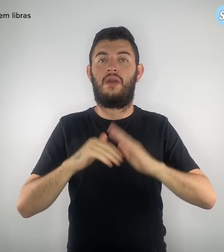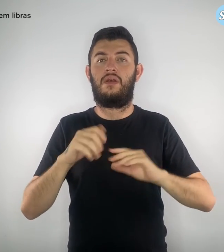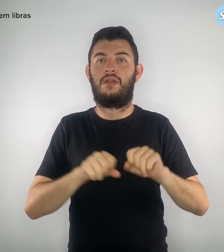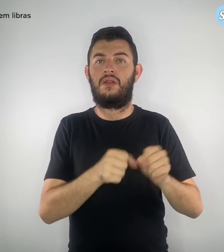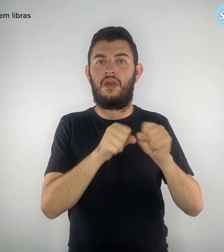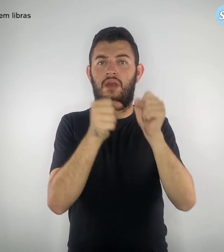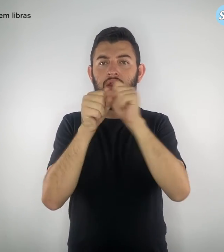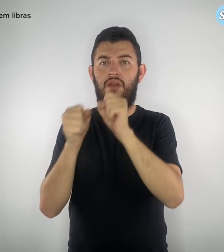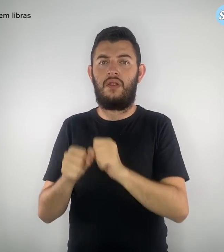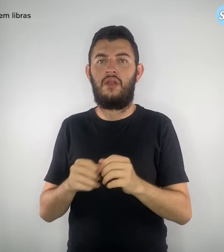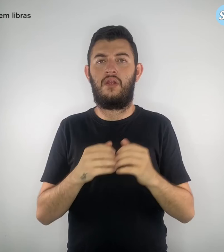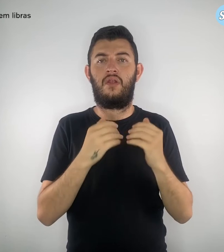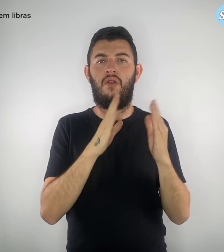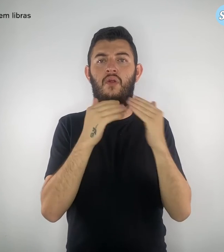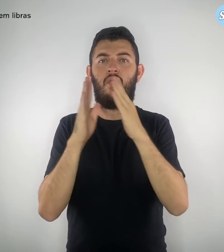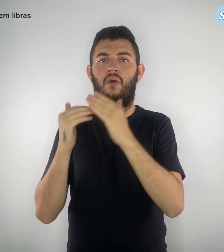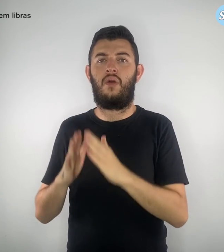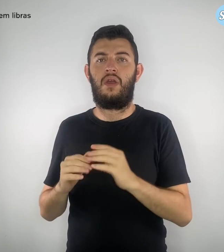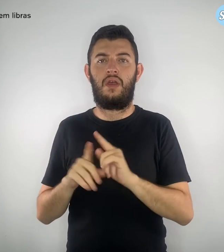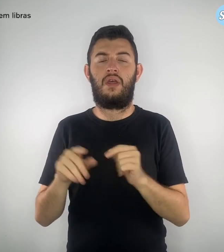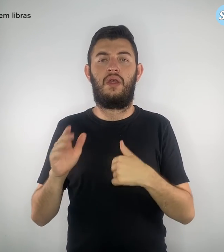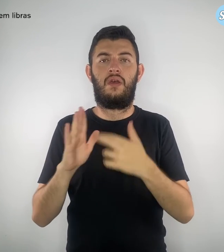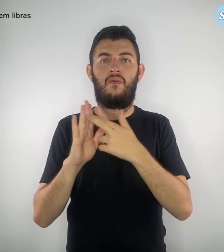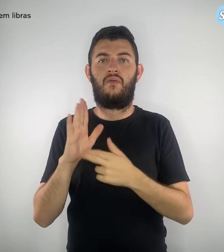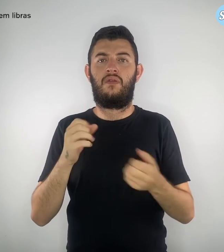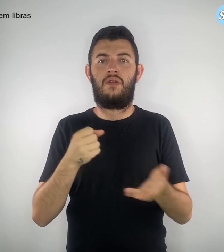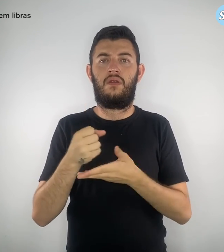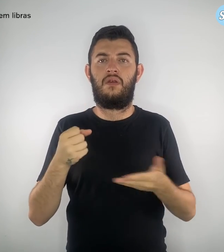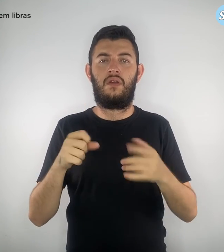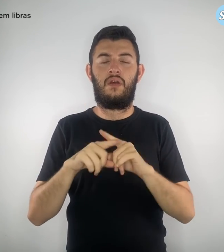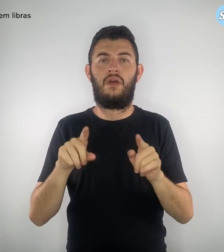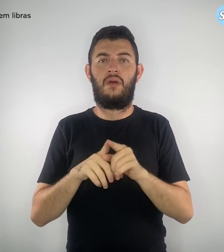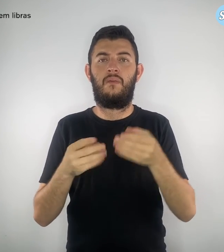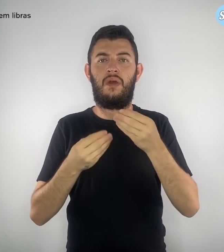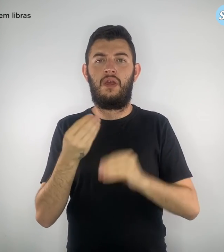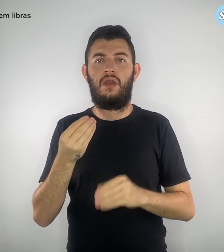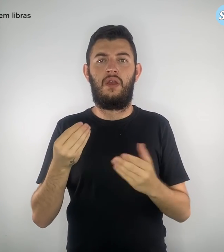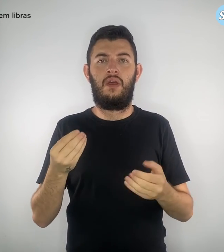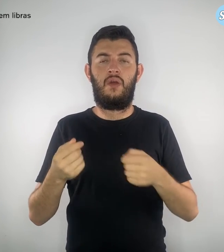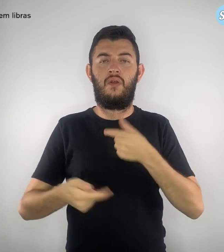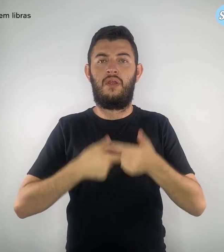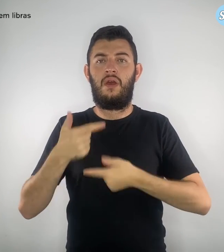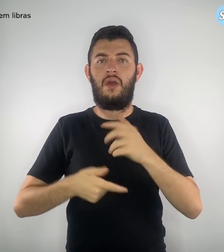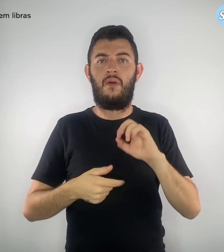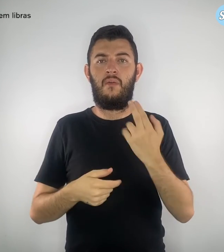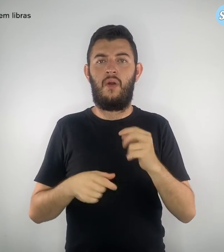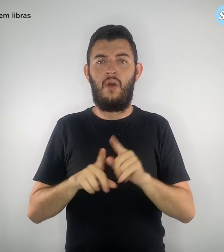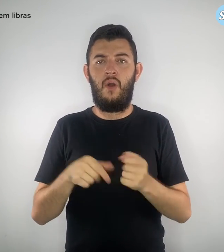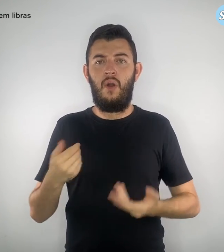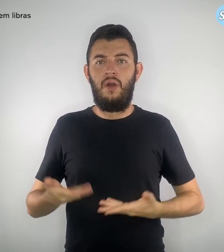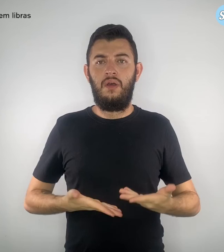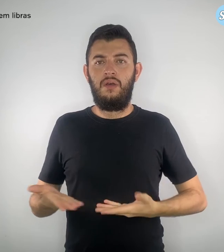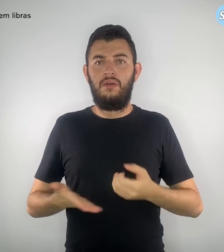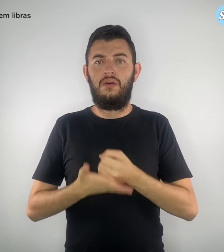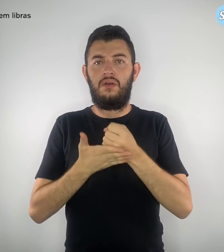fundamentais do serviço público, causando precarização do trabalho e do serviço prestado à